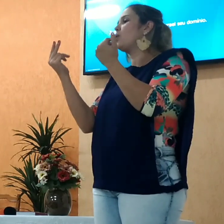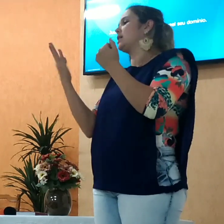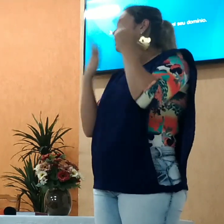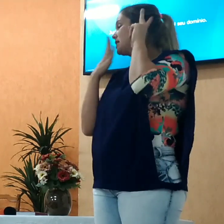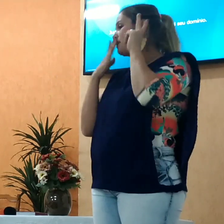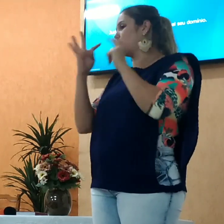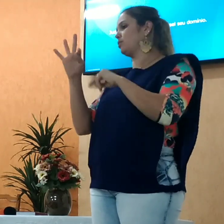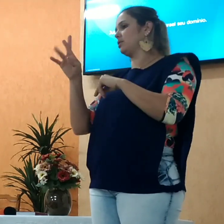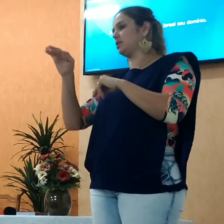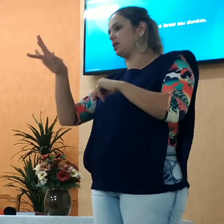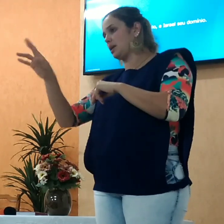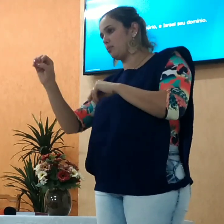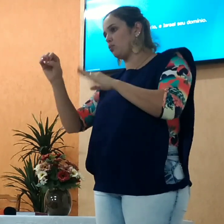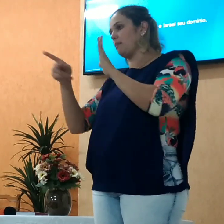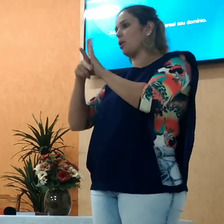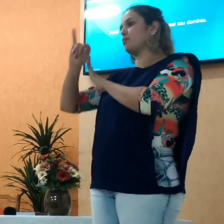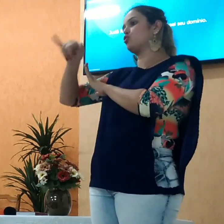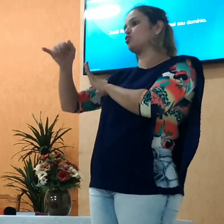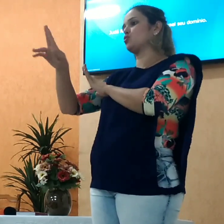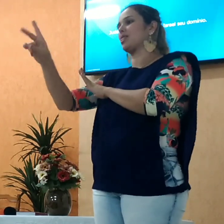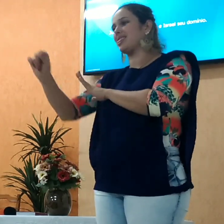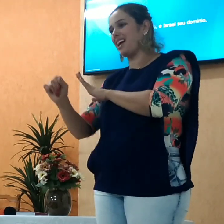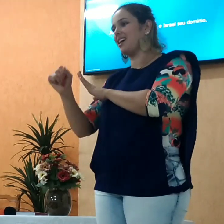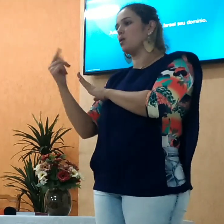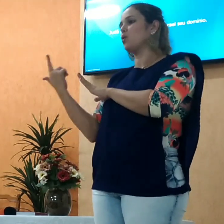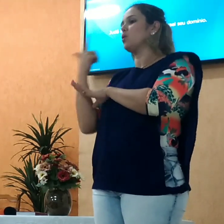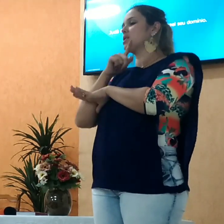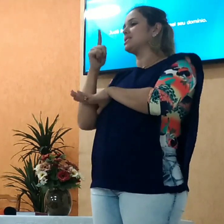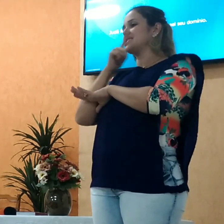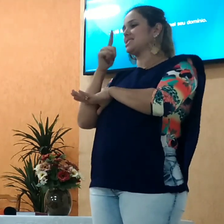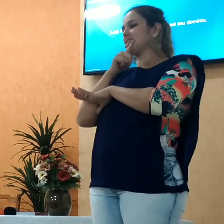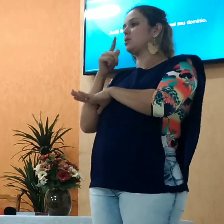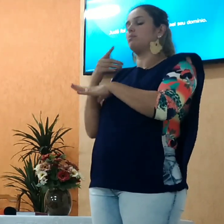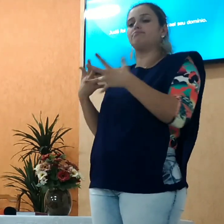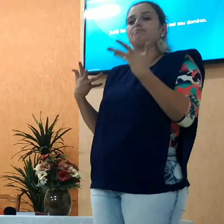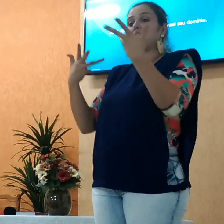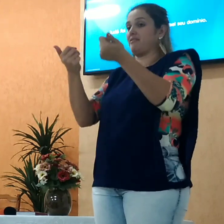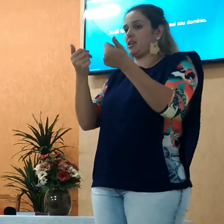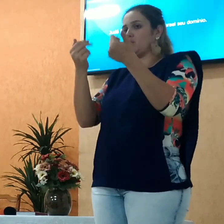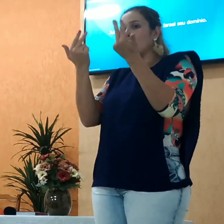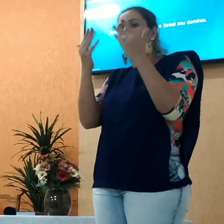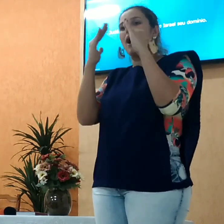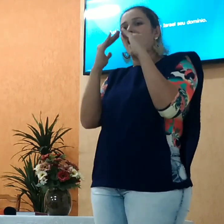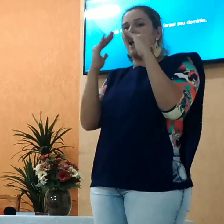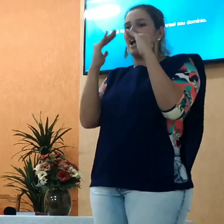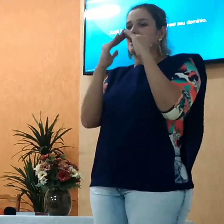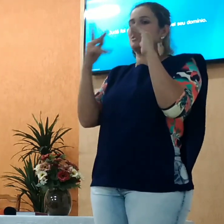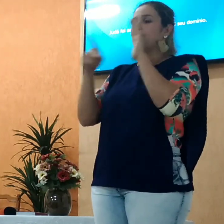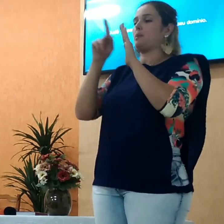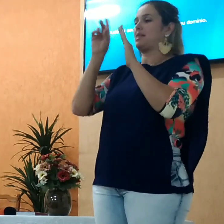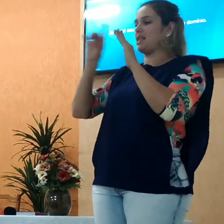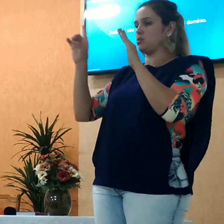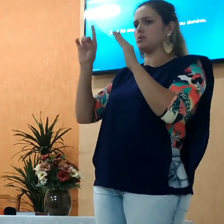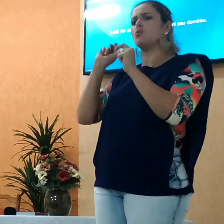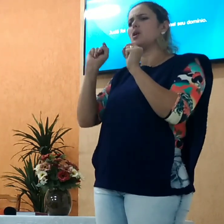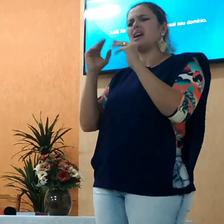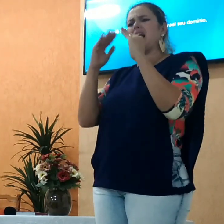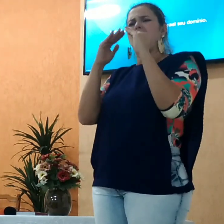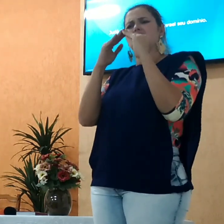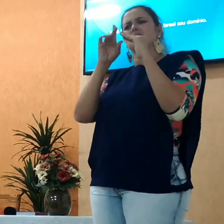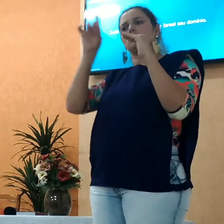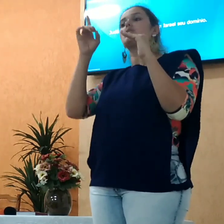reis, ali se tornou o santuário de Deus, a casa de Deus, aonde Deus vinha encontrar com o